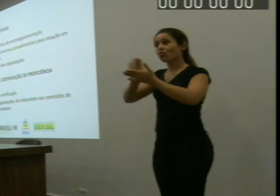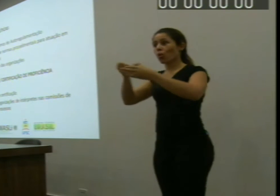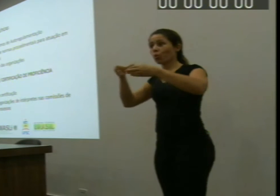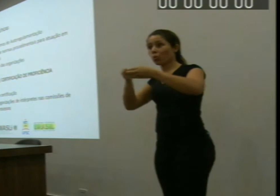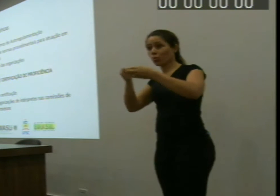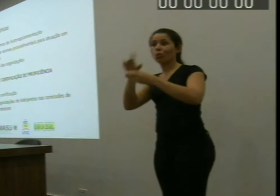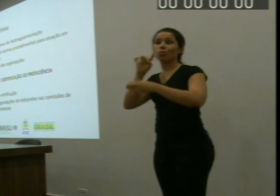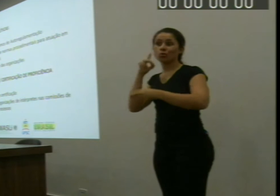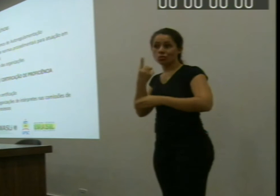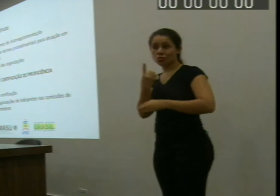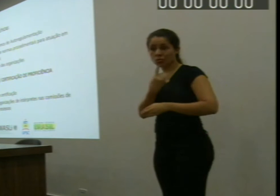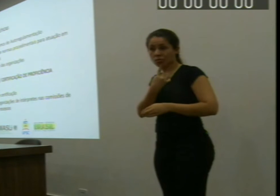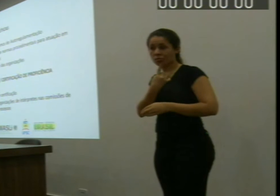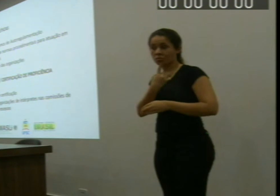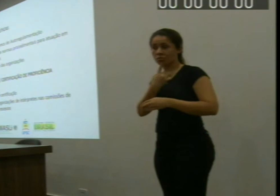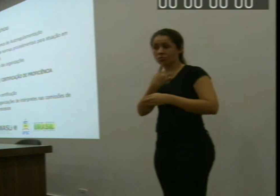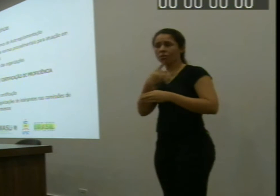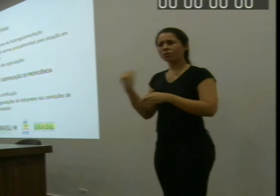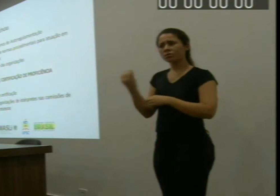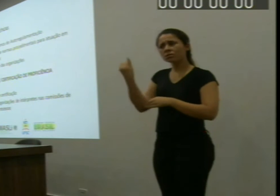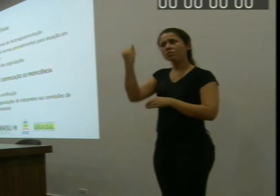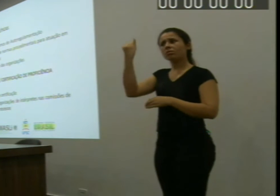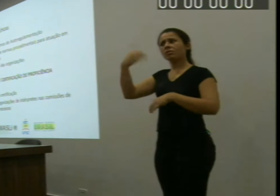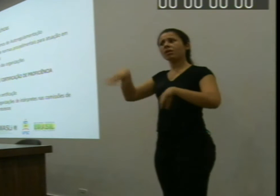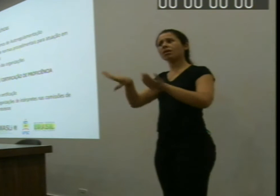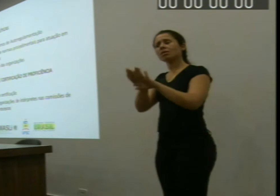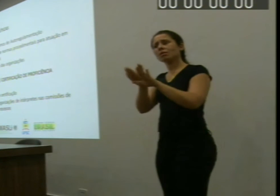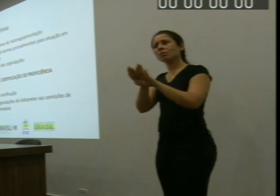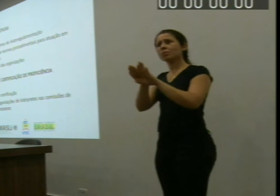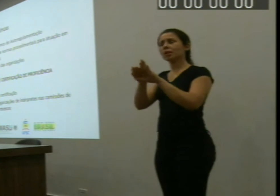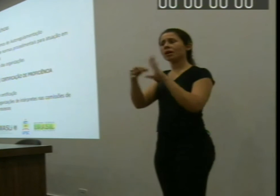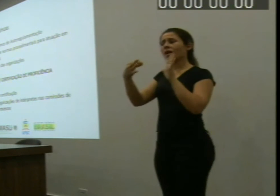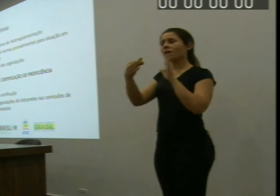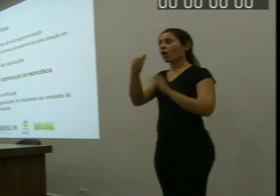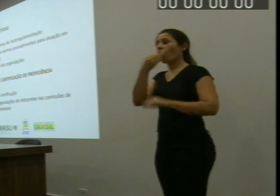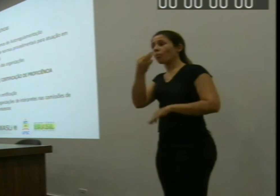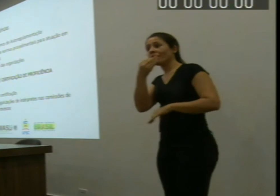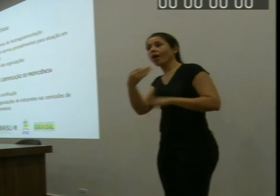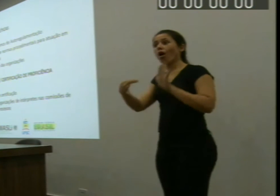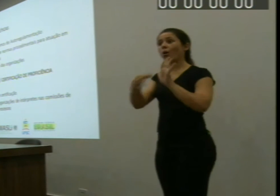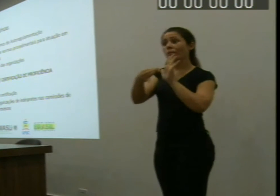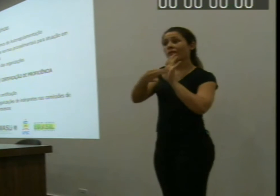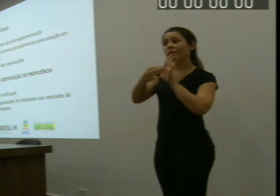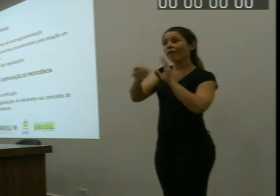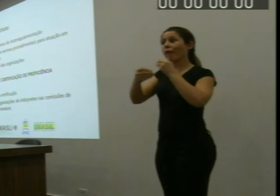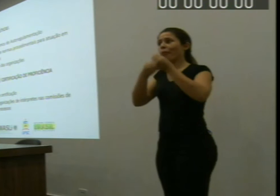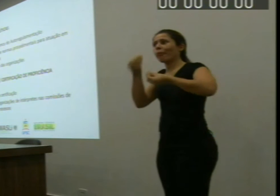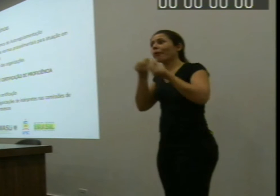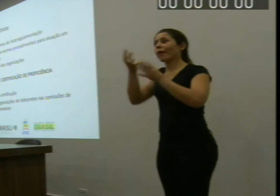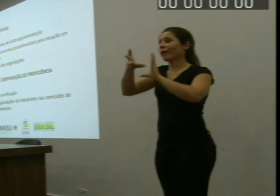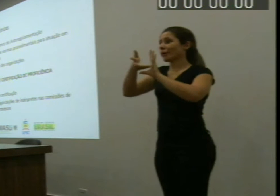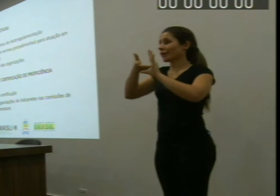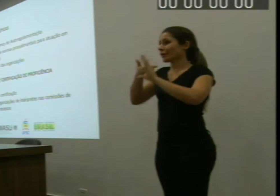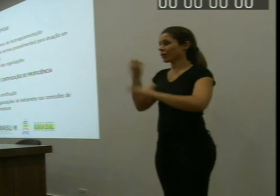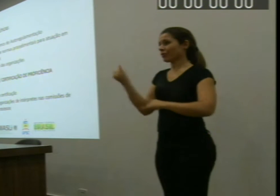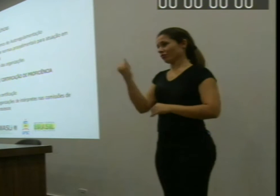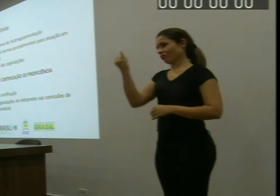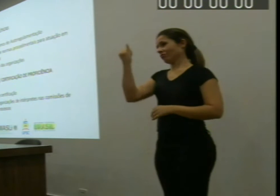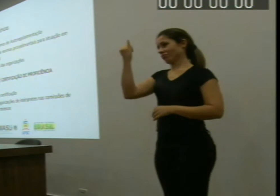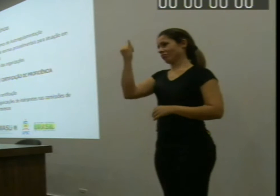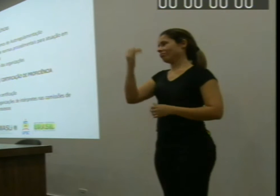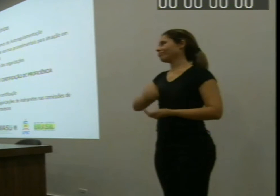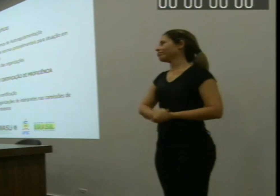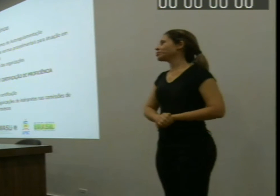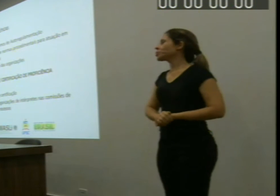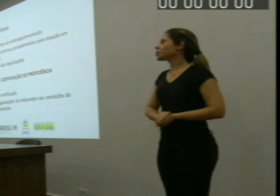comunidade surda também deve participar disso dizendo que tipo de intérprete quer que o prolib seja que o pras avalie né